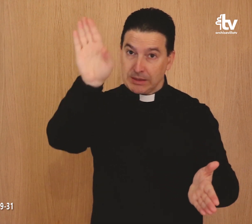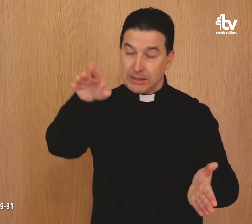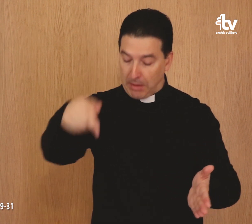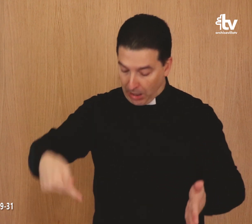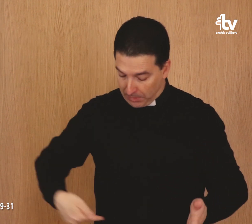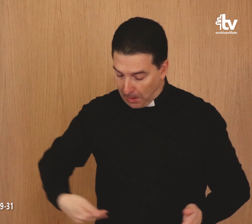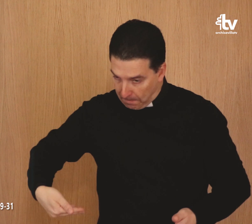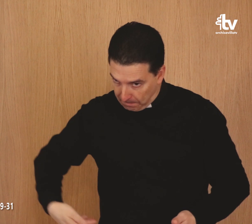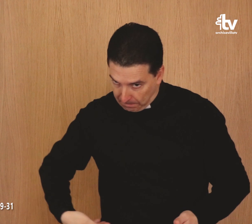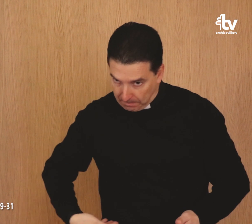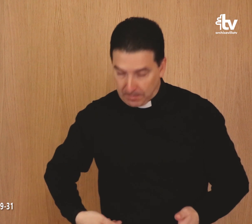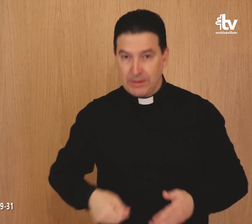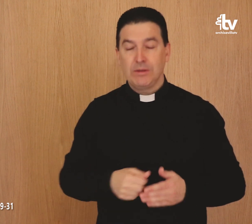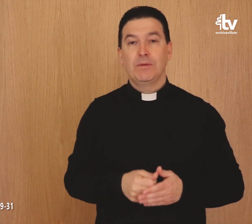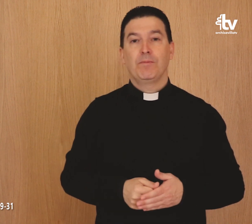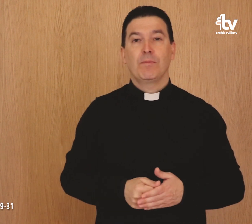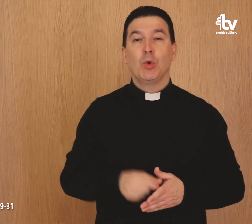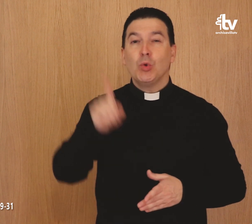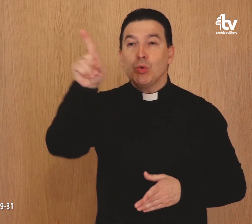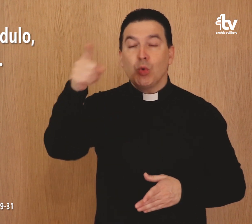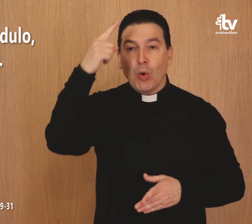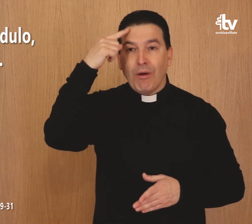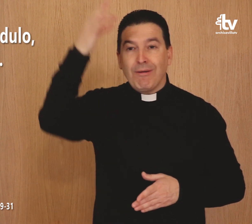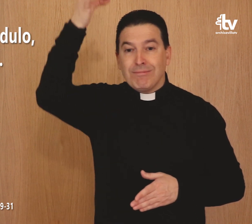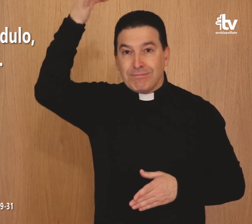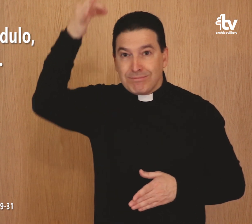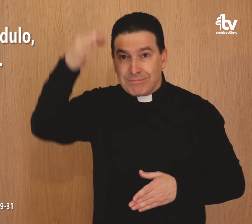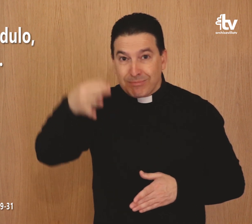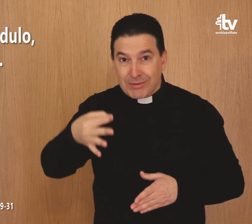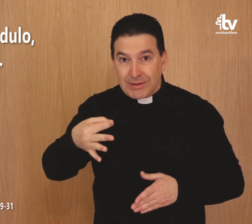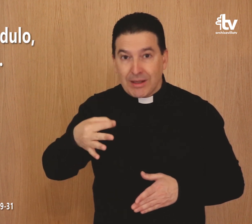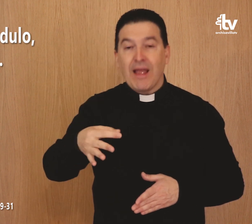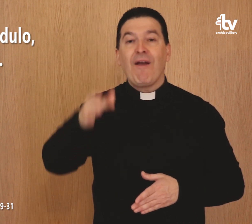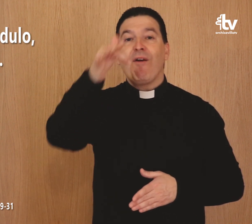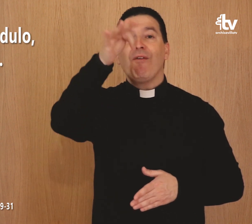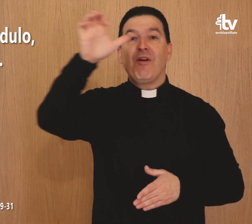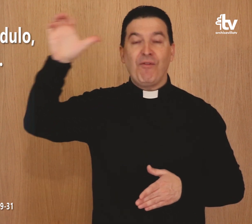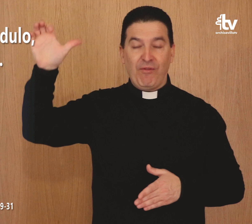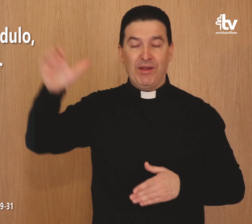tu mano y métela en mi costado, y no seas incrédulo, sino creyente».